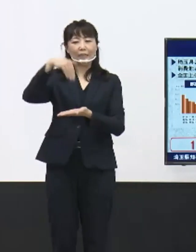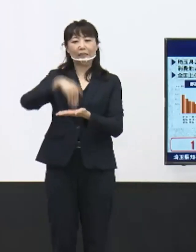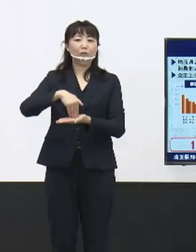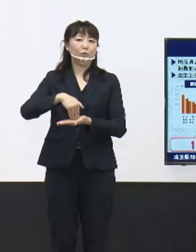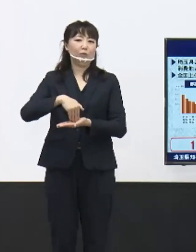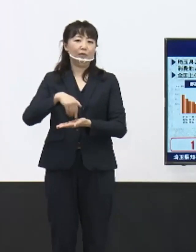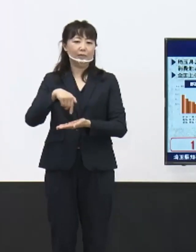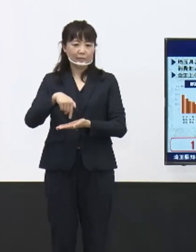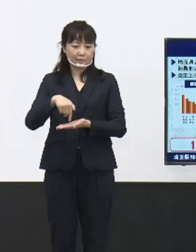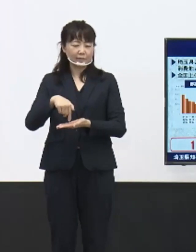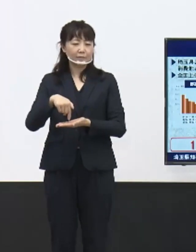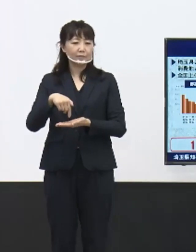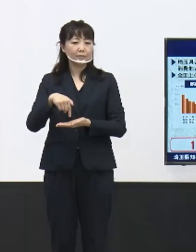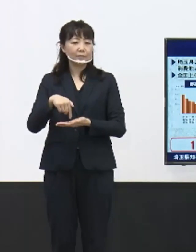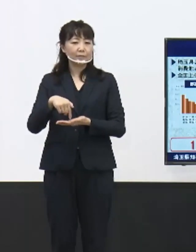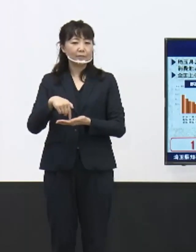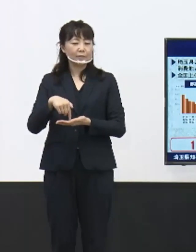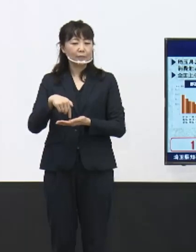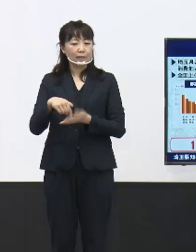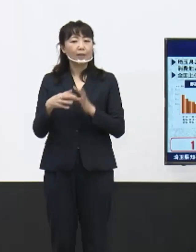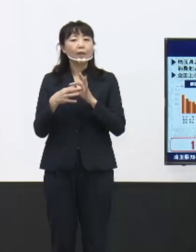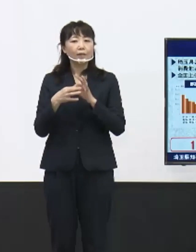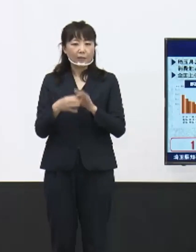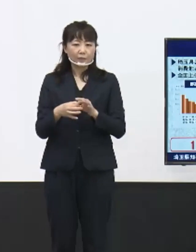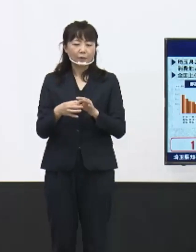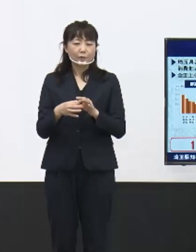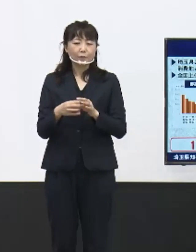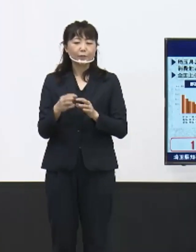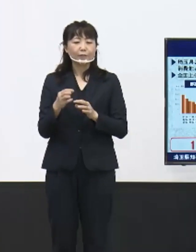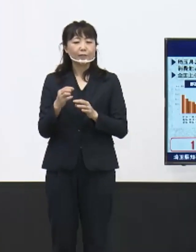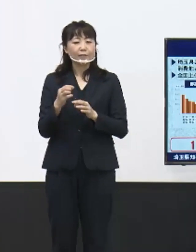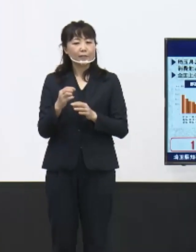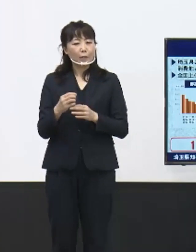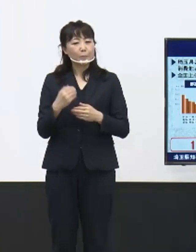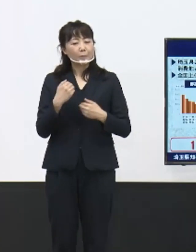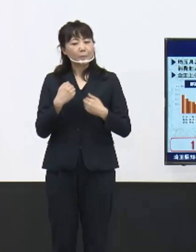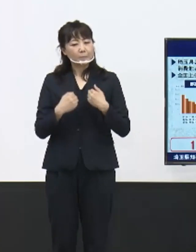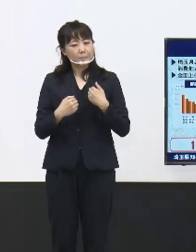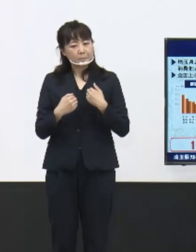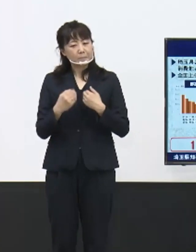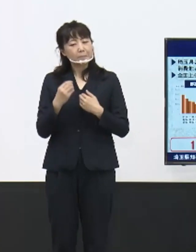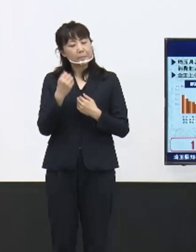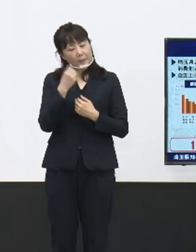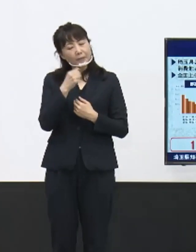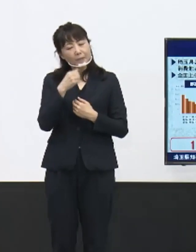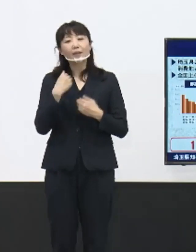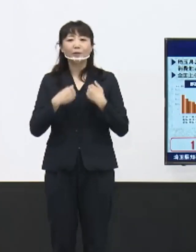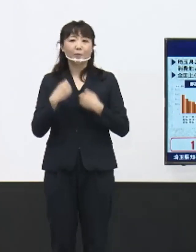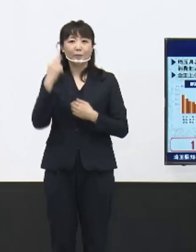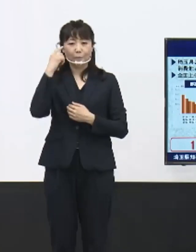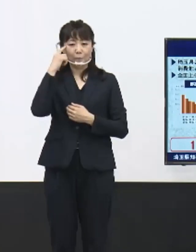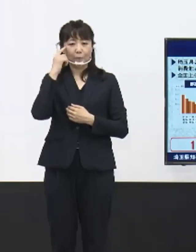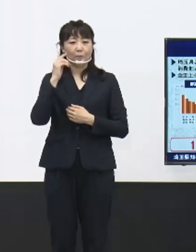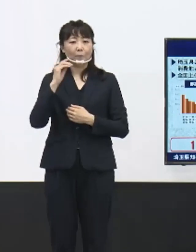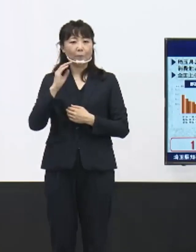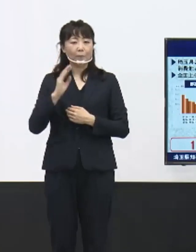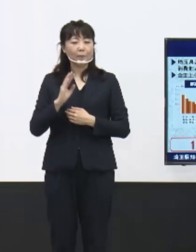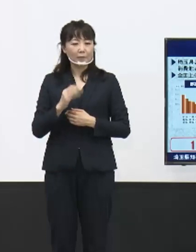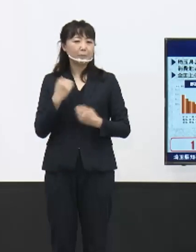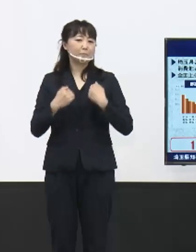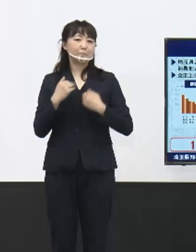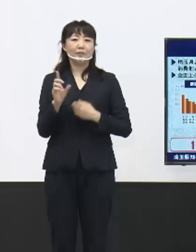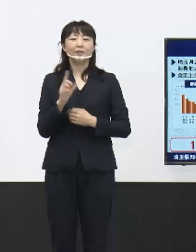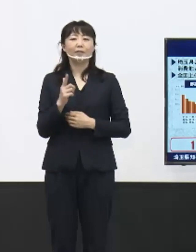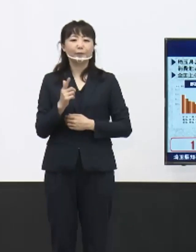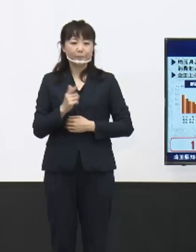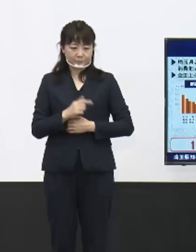いということから考えれば、少し上がったというのは喜ばしいと思います。ただだからといって両手話でできるような